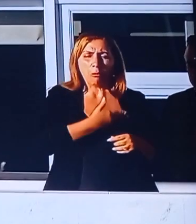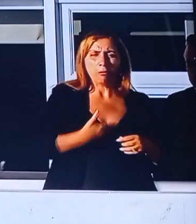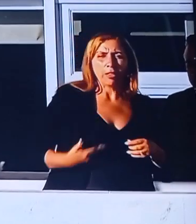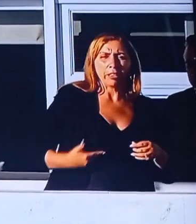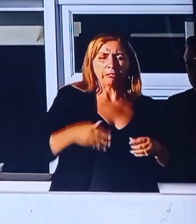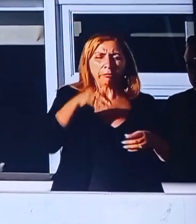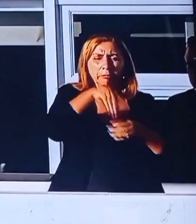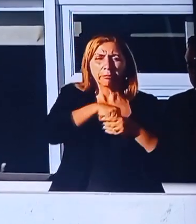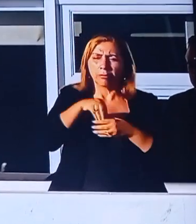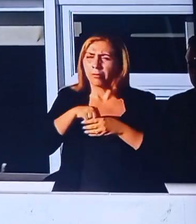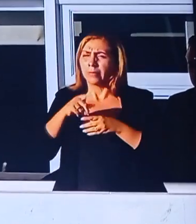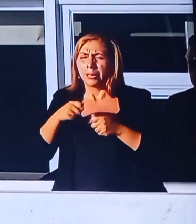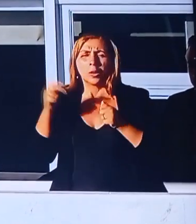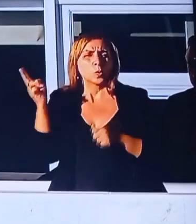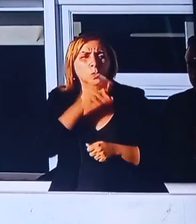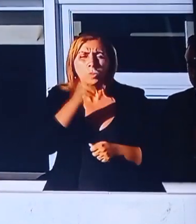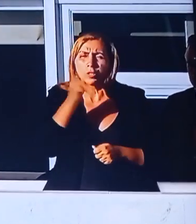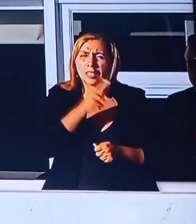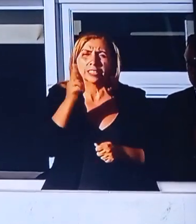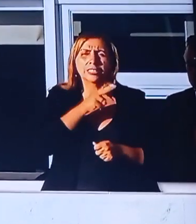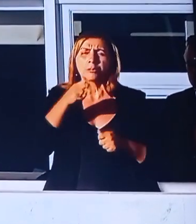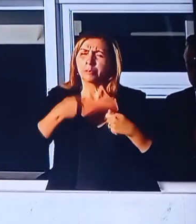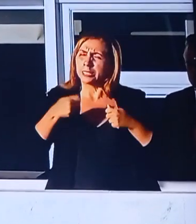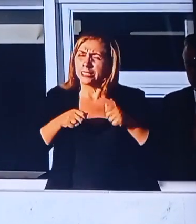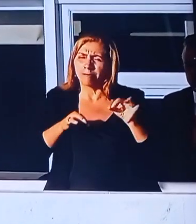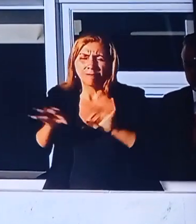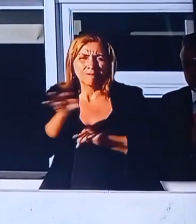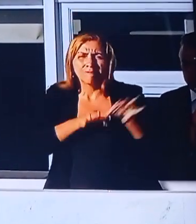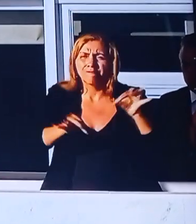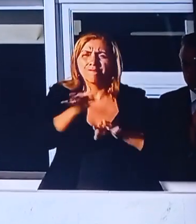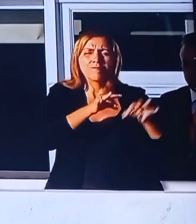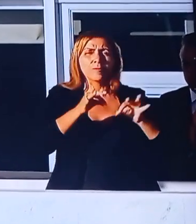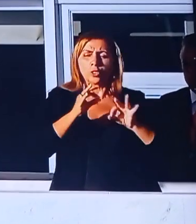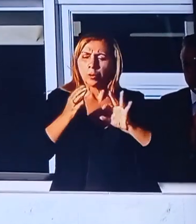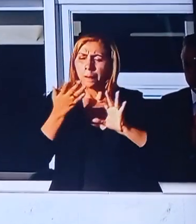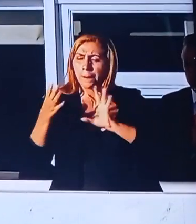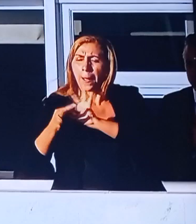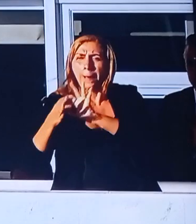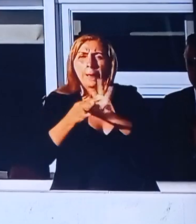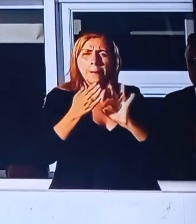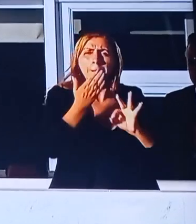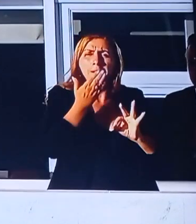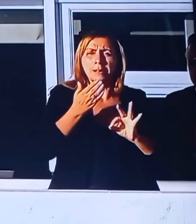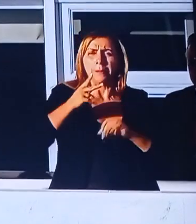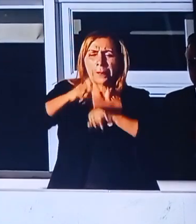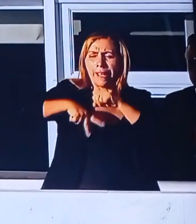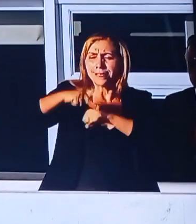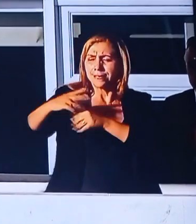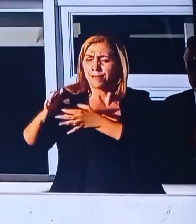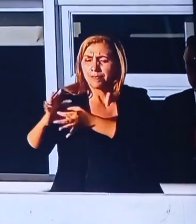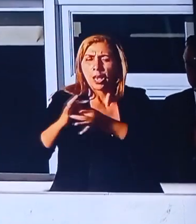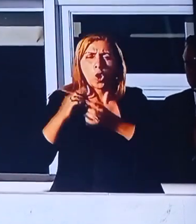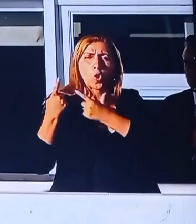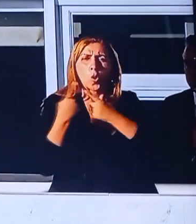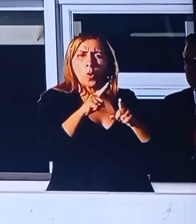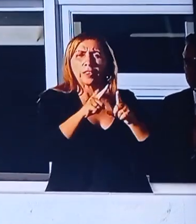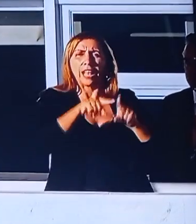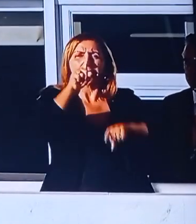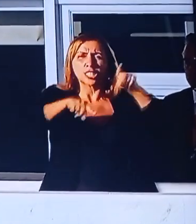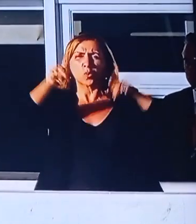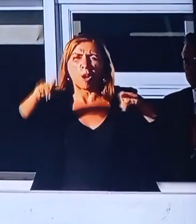É urgente e necessária a formação de uma frente ampla contra a desigualdade